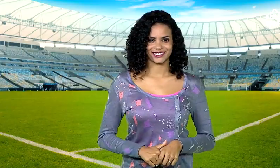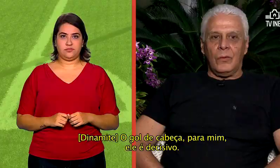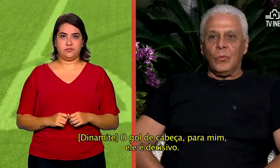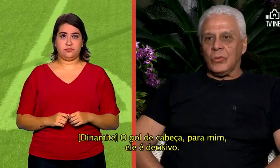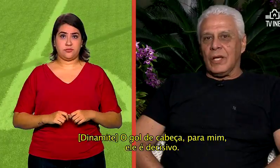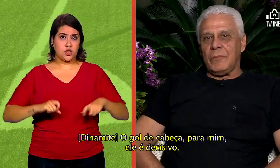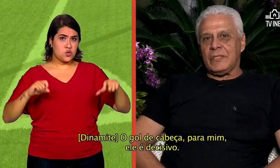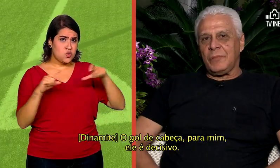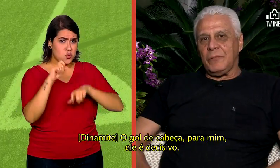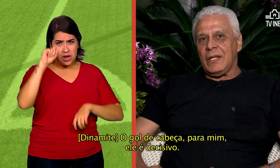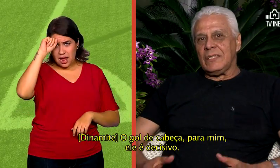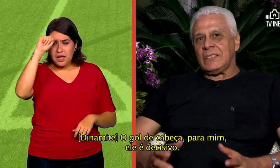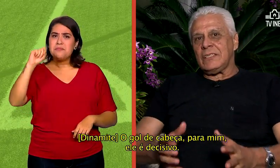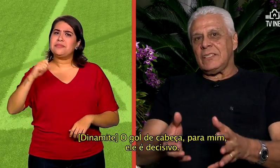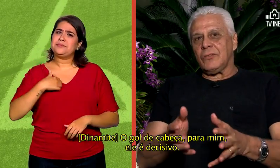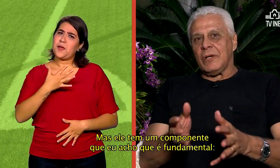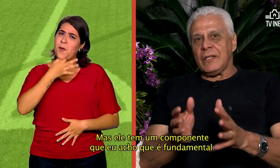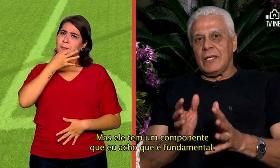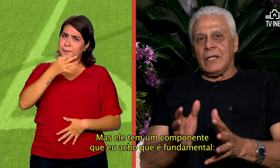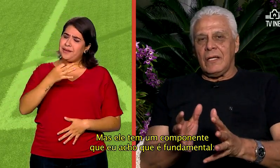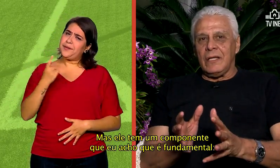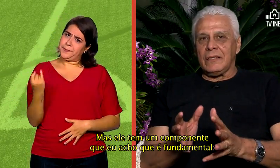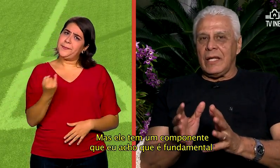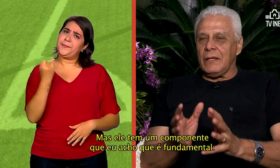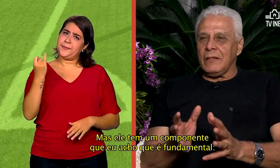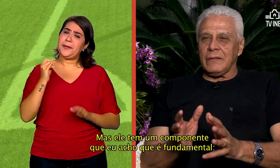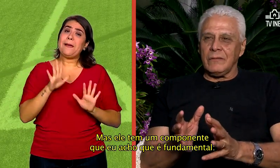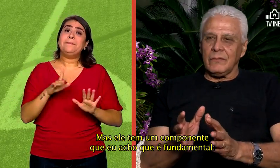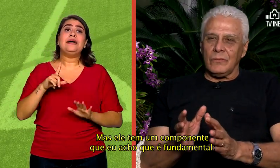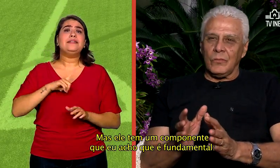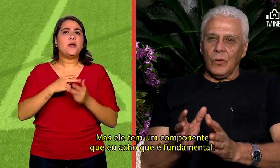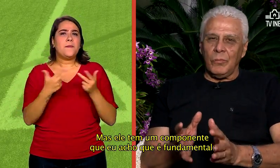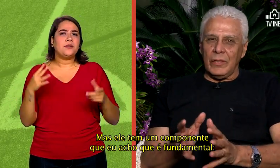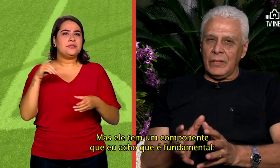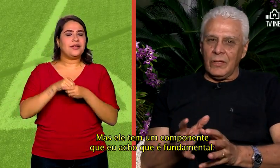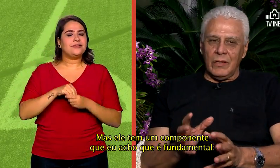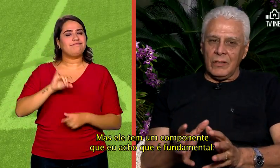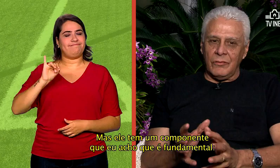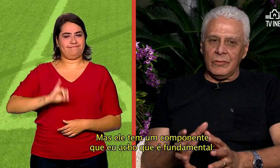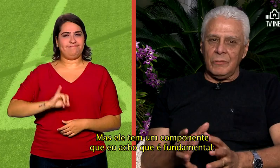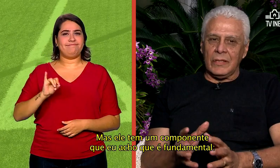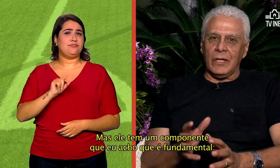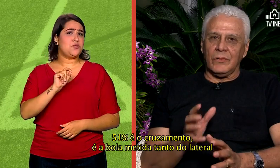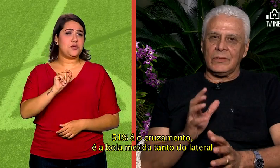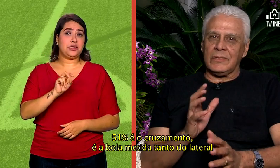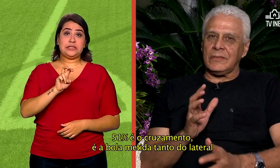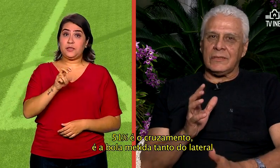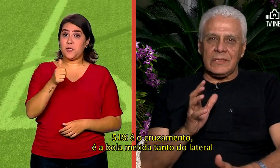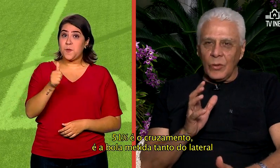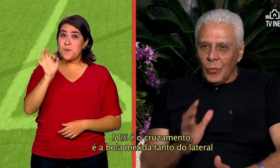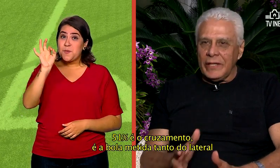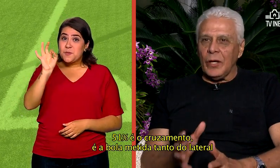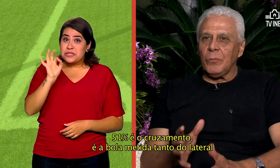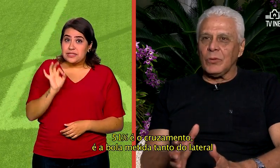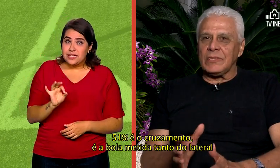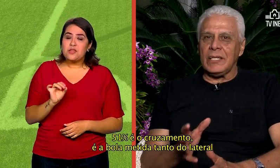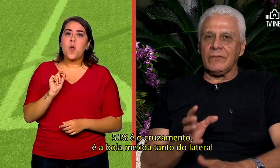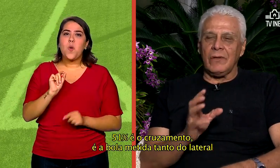O gol de cabeça, para mim, ele é decisivo, mas ele tem um componente que eu acho que é fundamental. 51% é